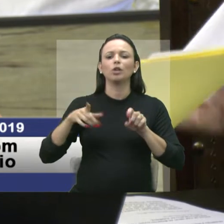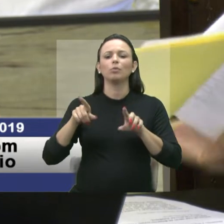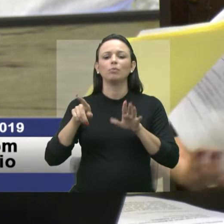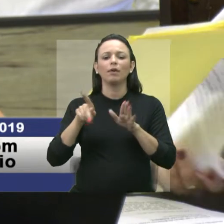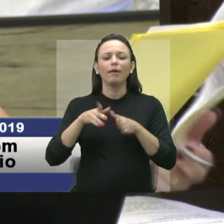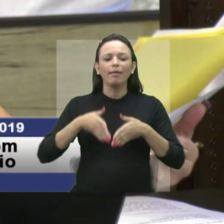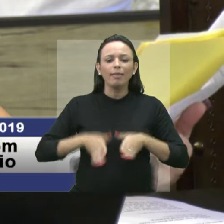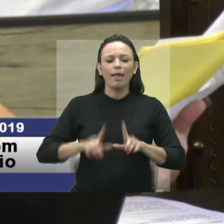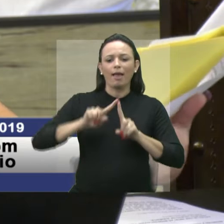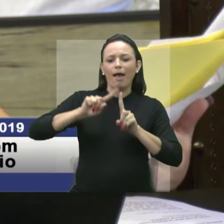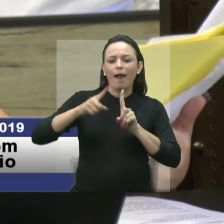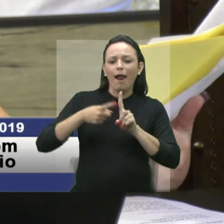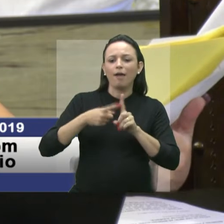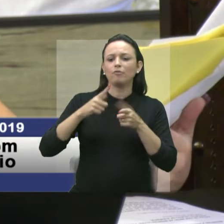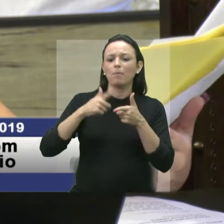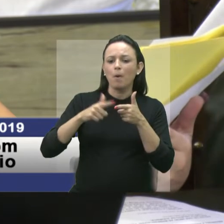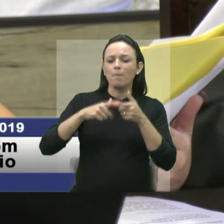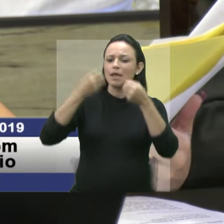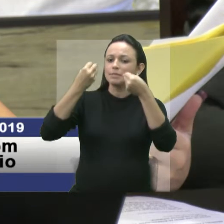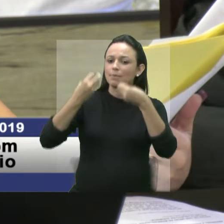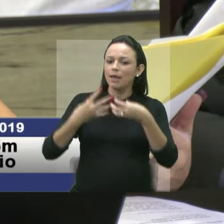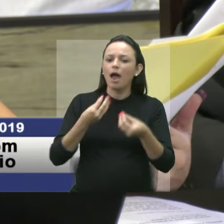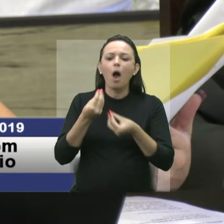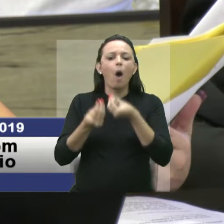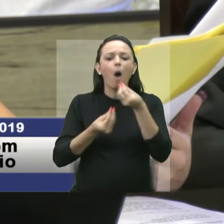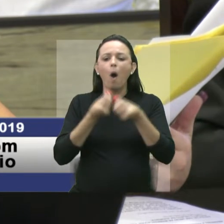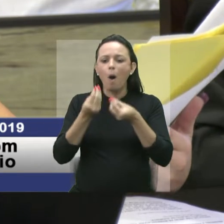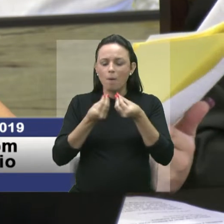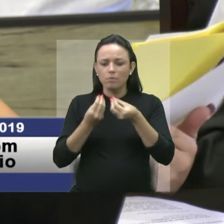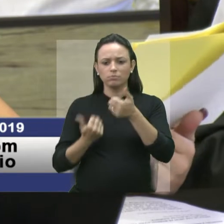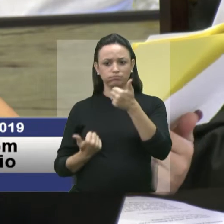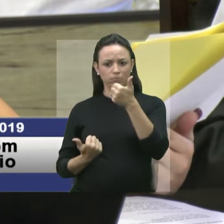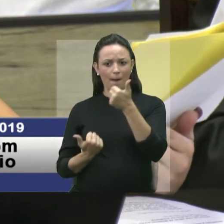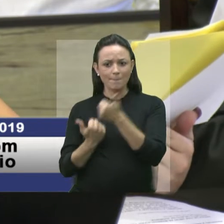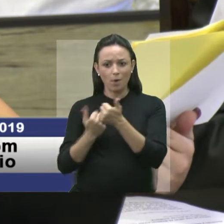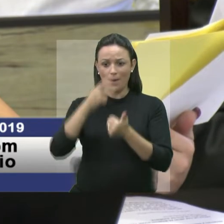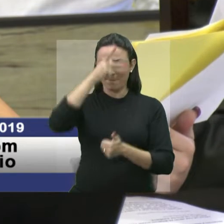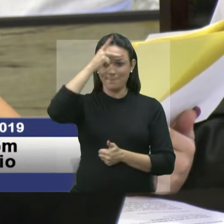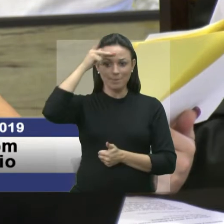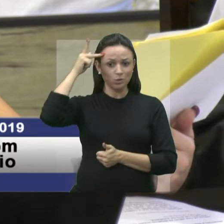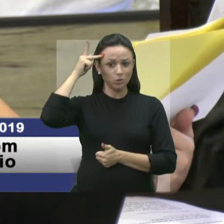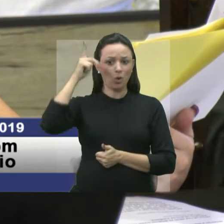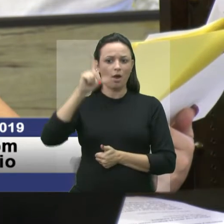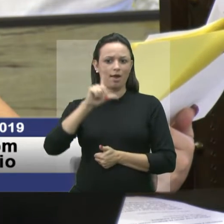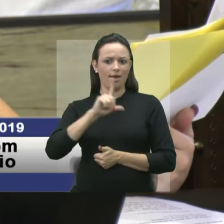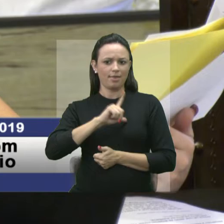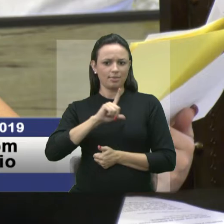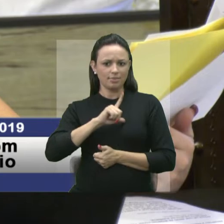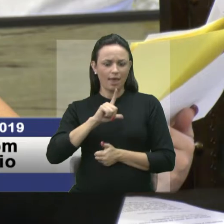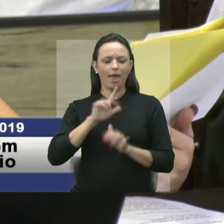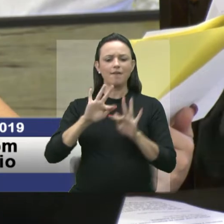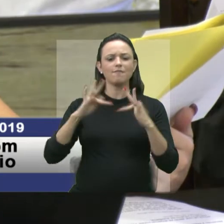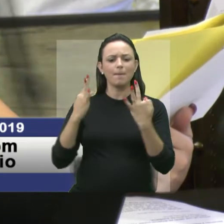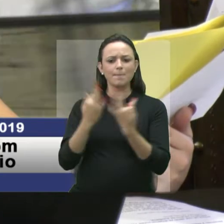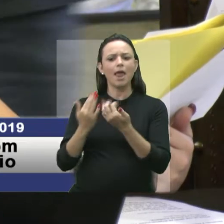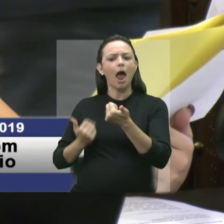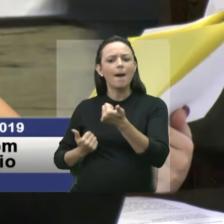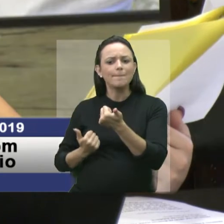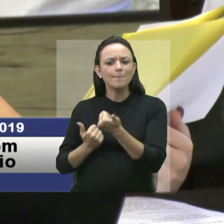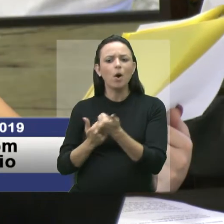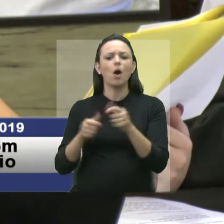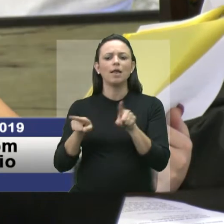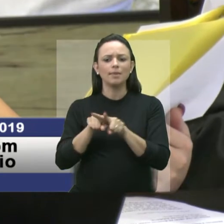gestação. Apoiar as pessoas com surdo-cegueira congênita e adquirida, seus familiares e